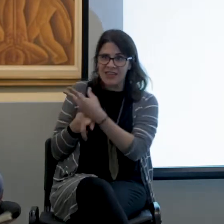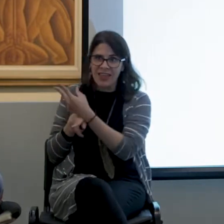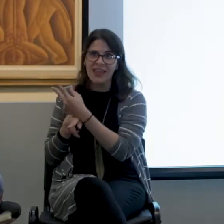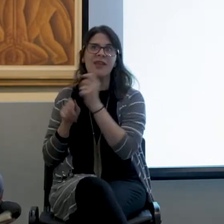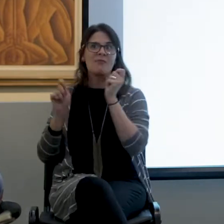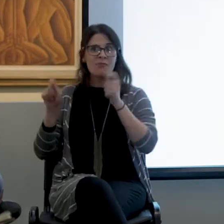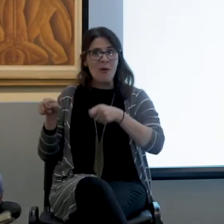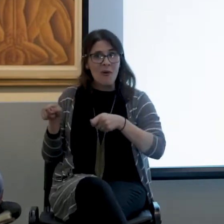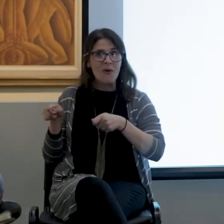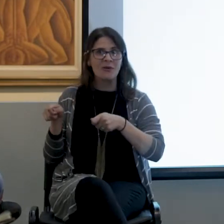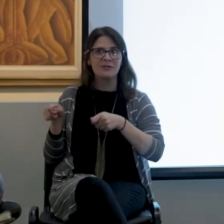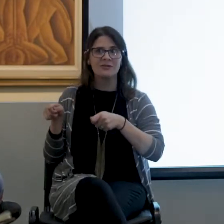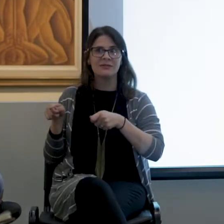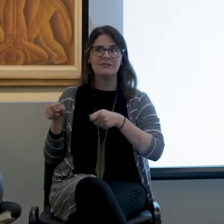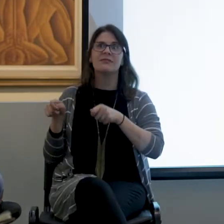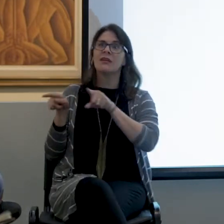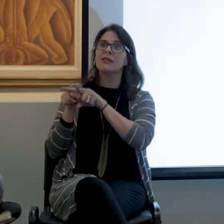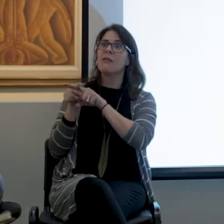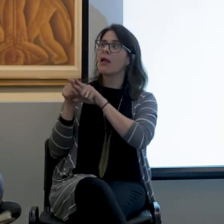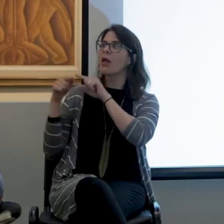E da tradição, porque o crítico era aquele que